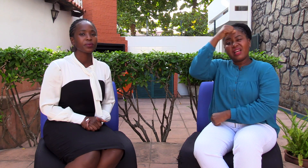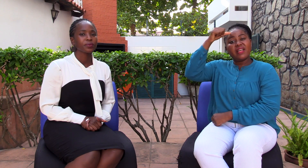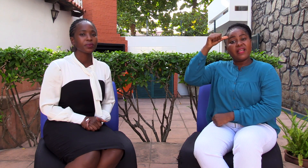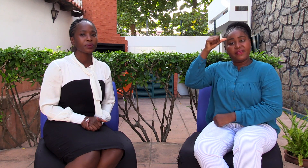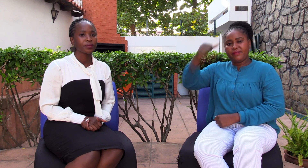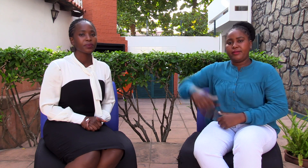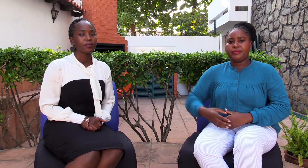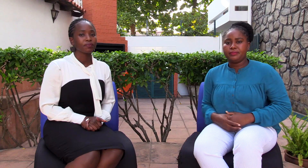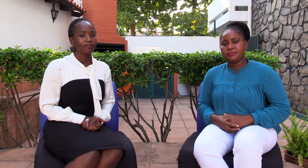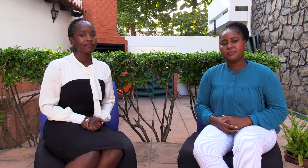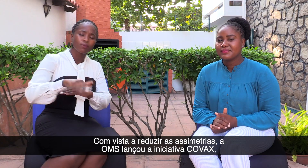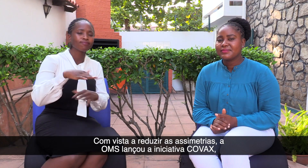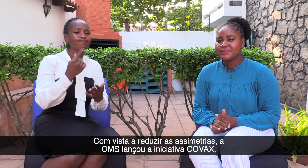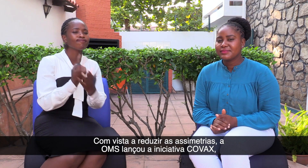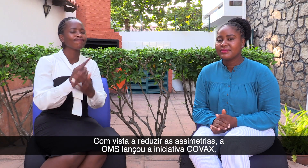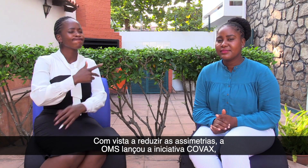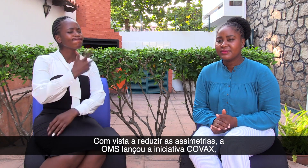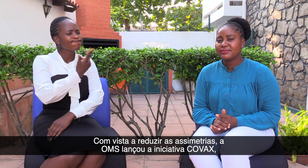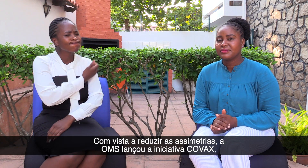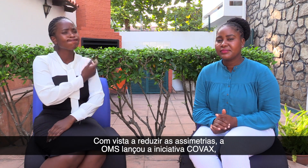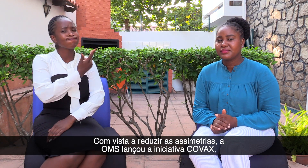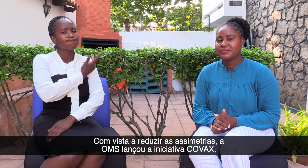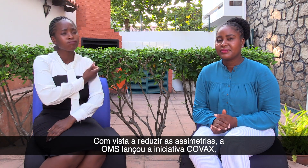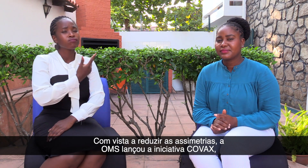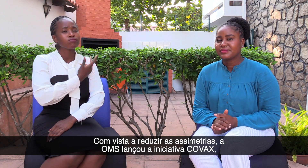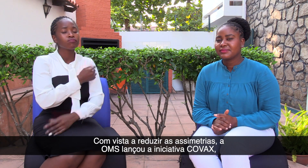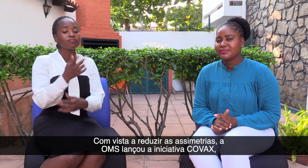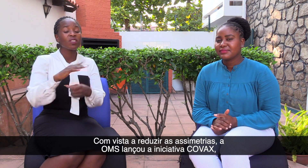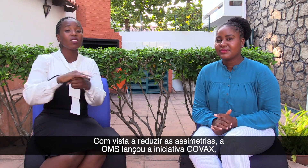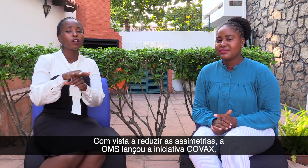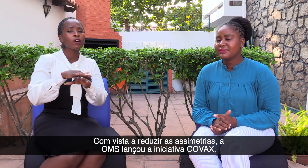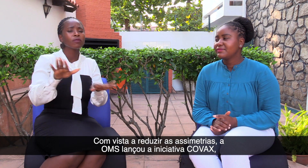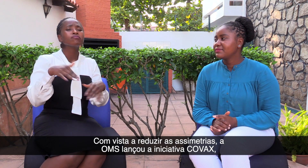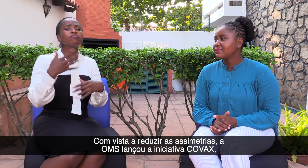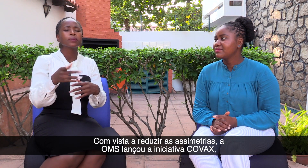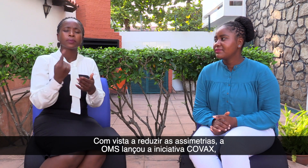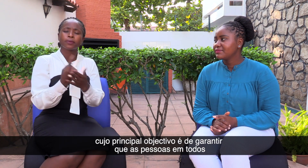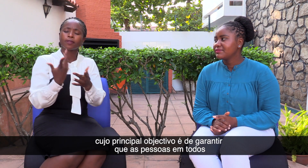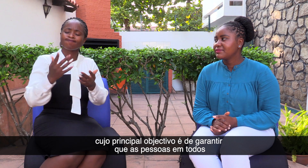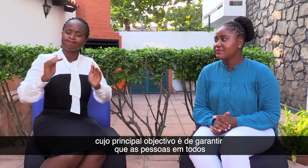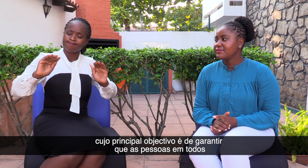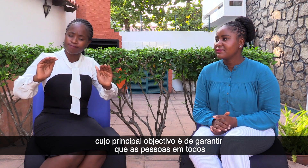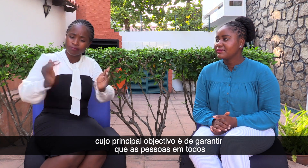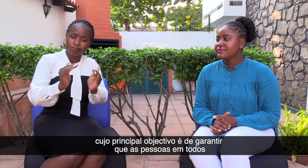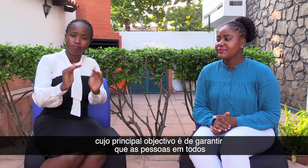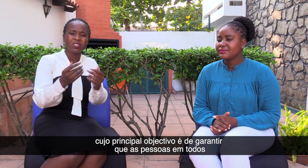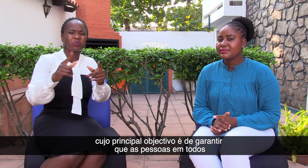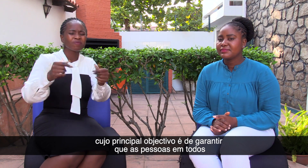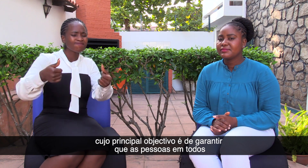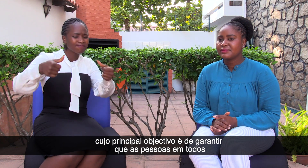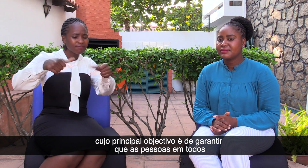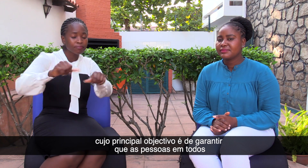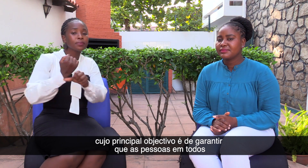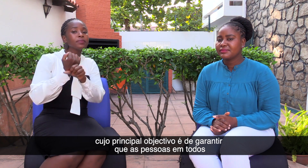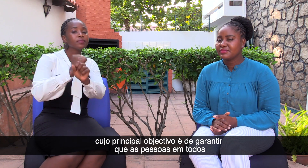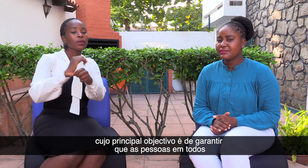Com vista a reduzir as assimetrias, a OMS lançou a iniciativa COVAX, cujo principal objetivo é